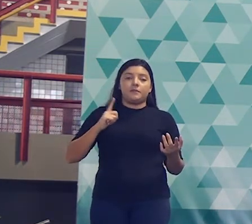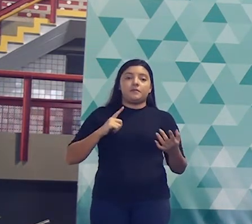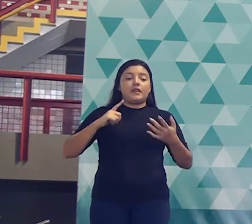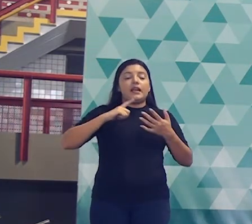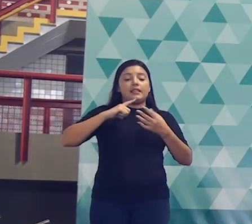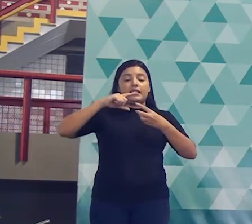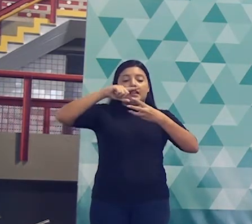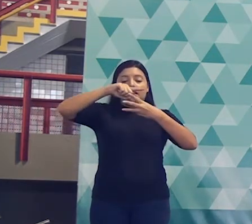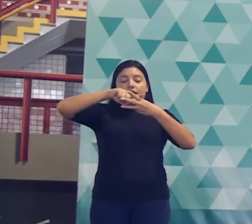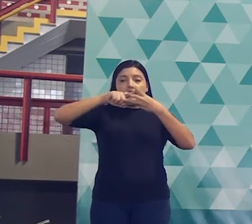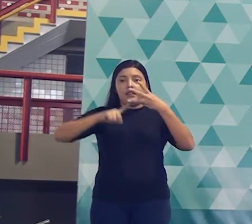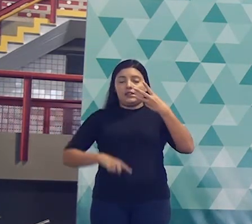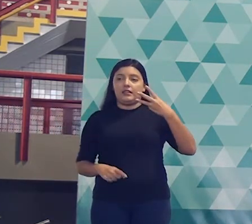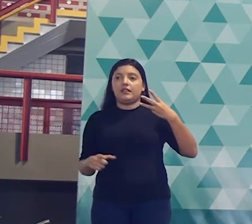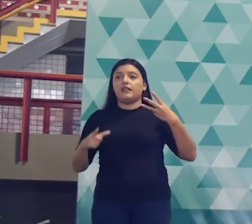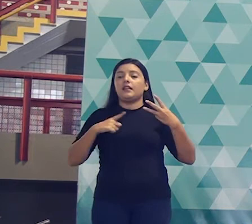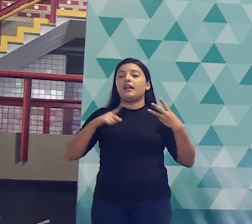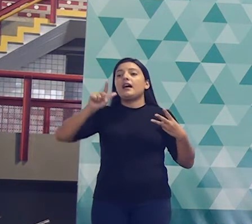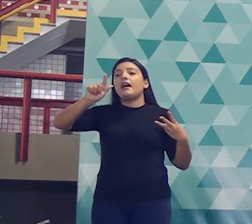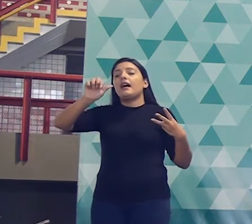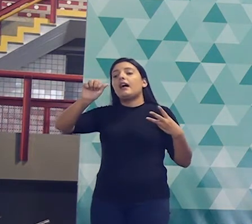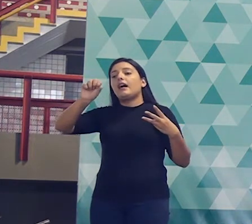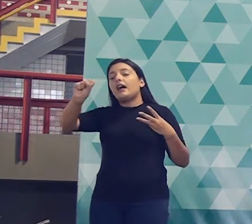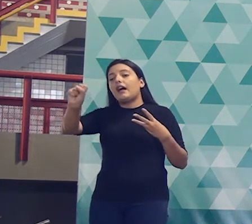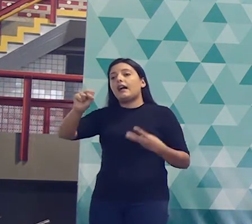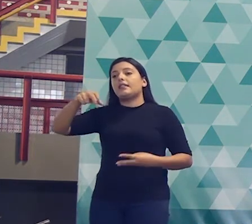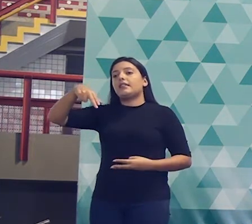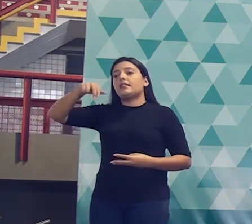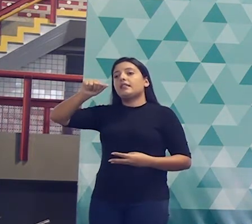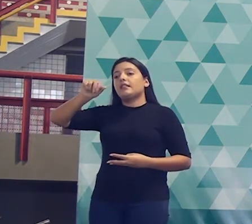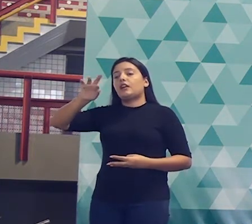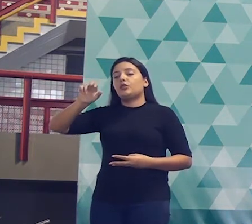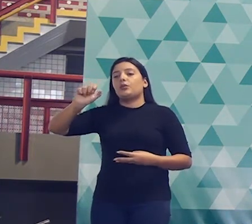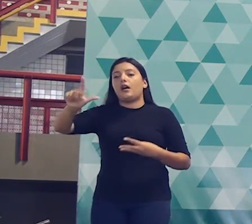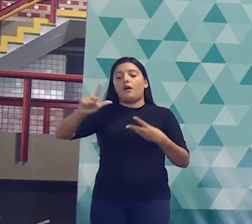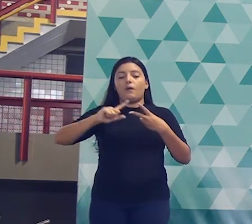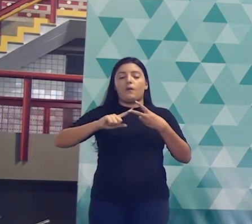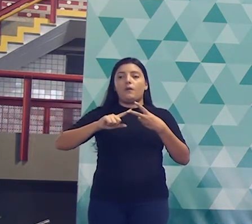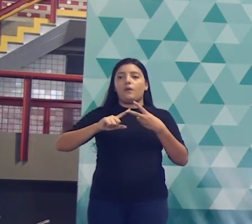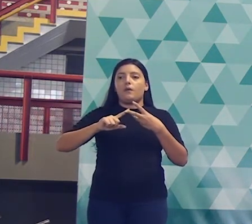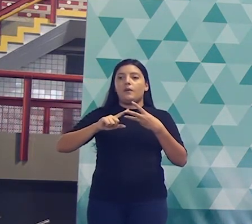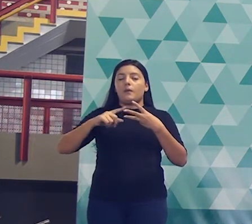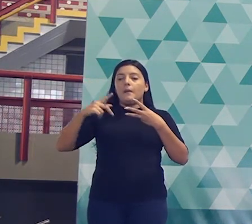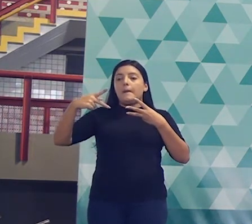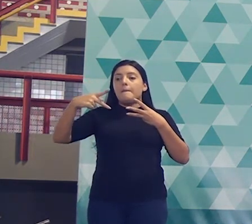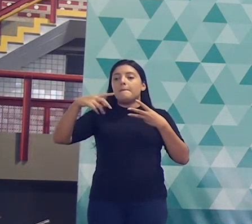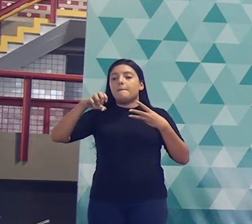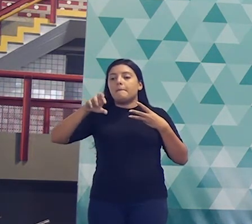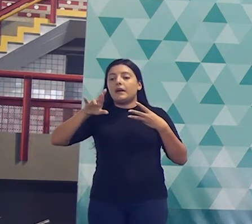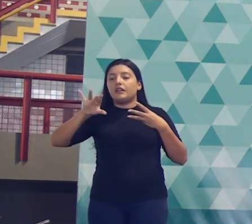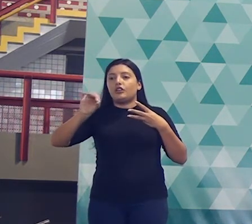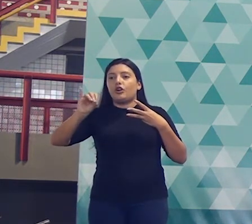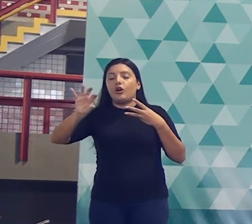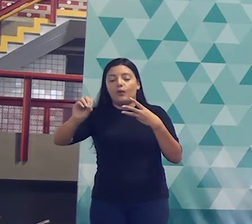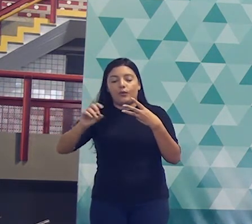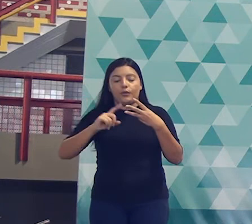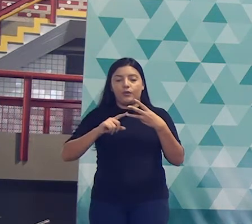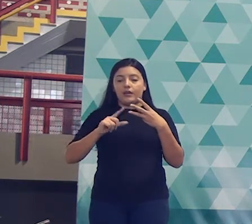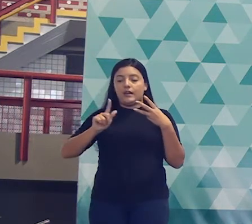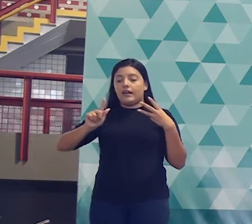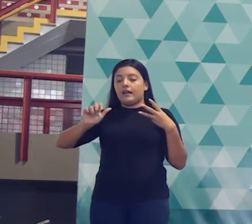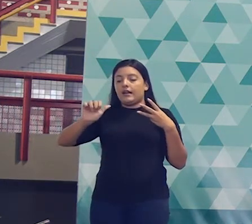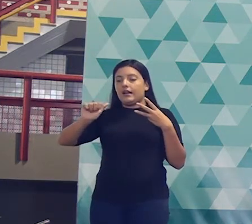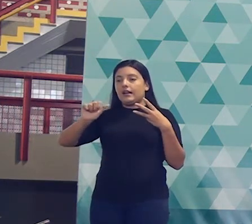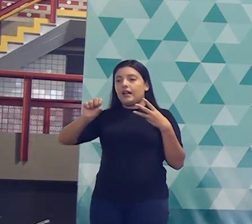sejam, respectivamente, gás natural, gás liquefeito do petróleo e da gasolina,